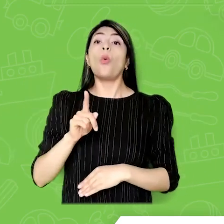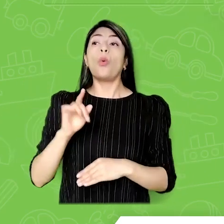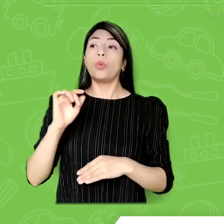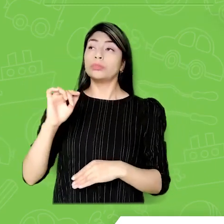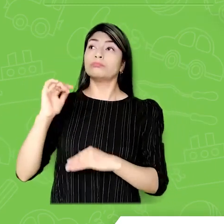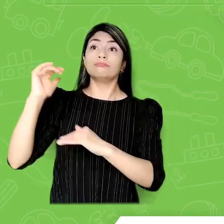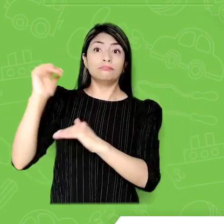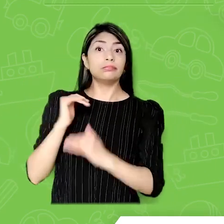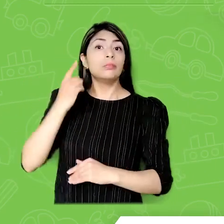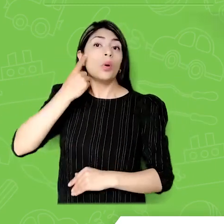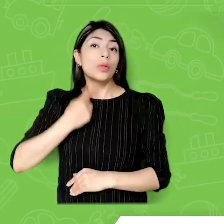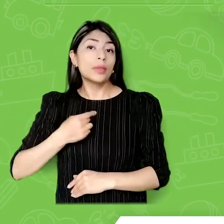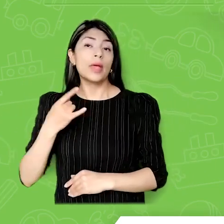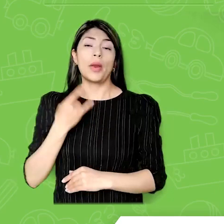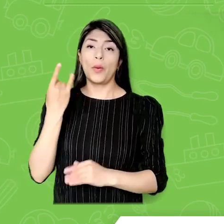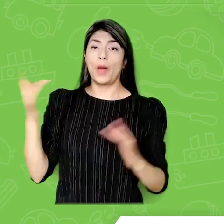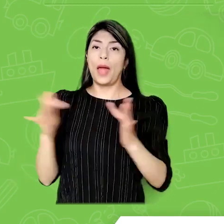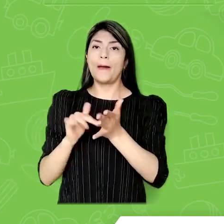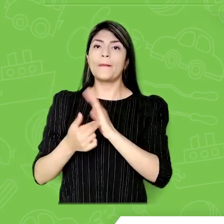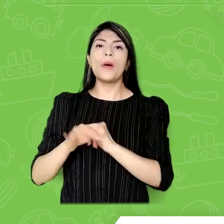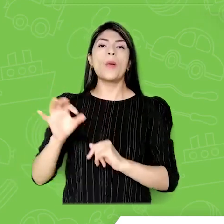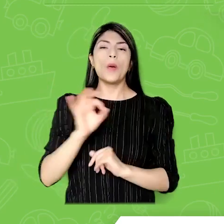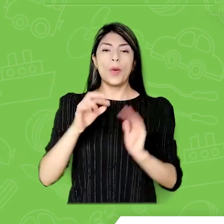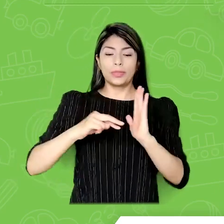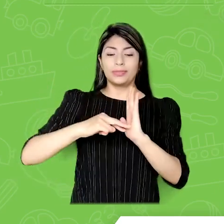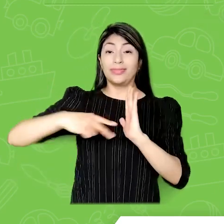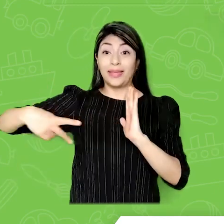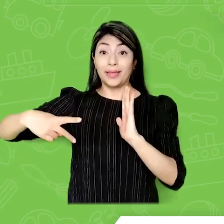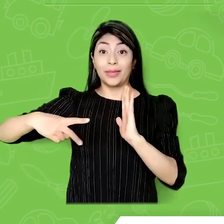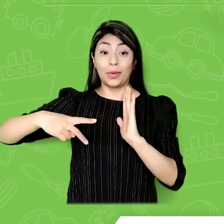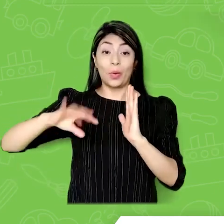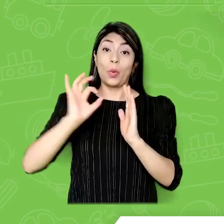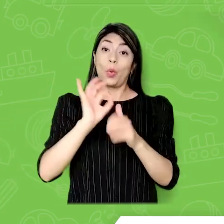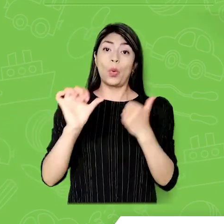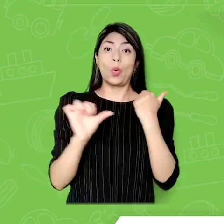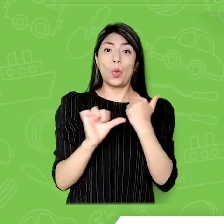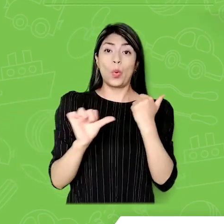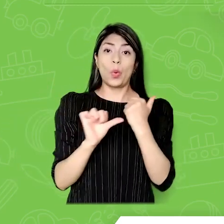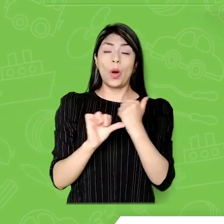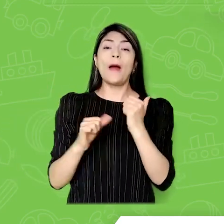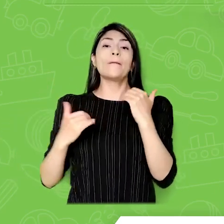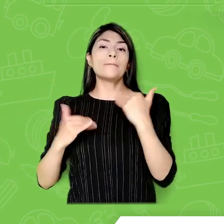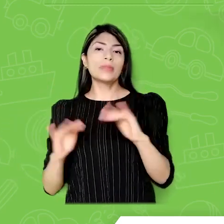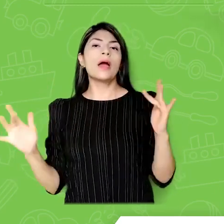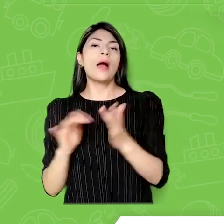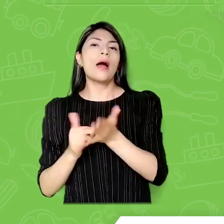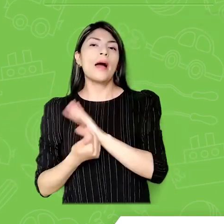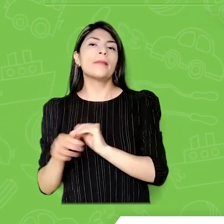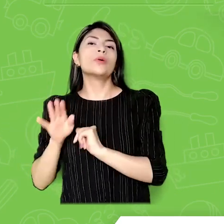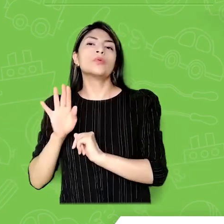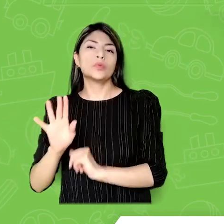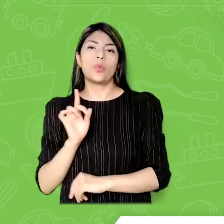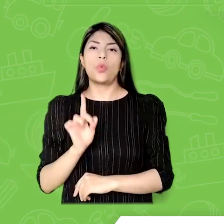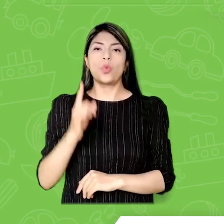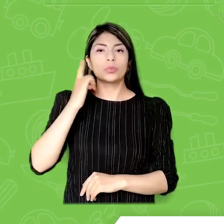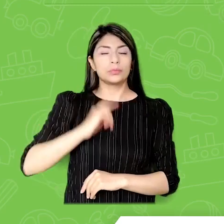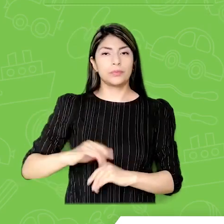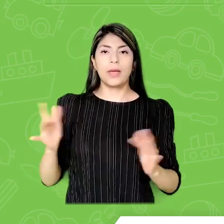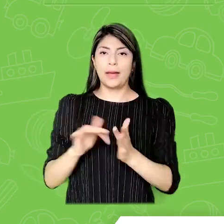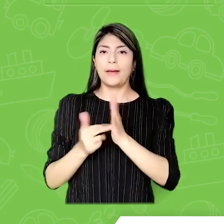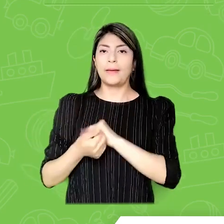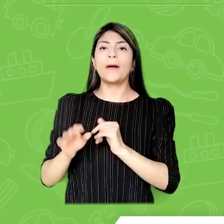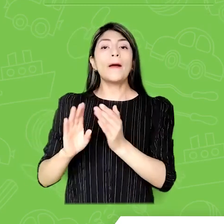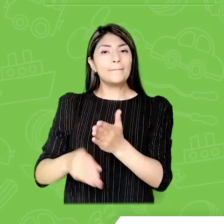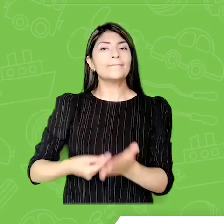técnico y asistencial, un salario mínimo diario legal vigente. Este pago se deberá realizar en la forma establecida